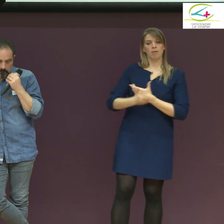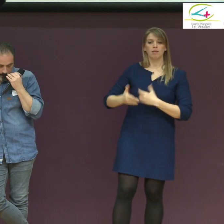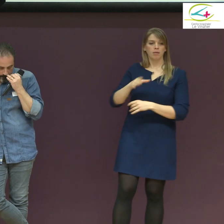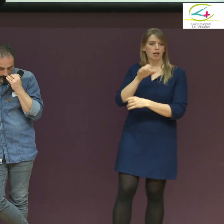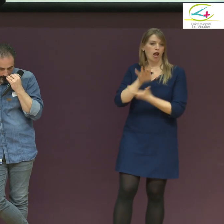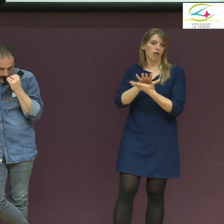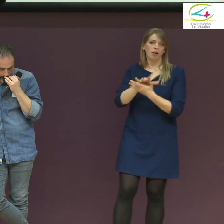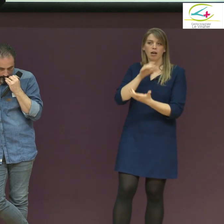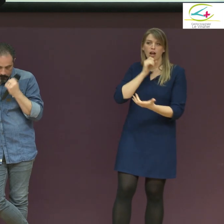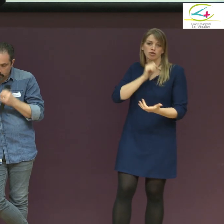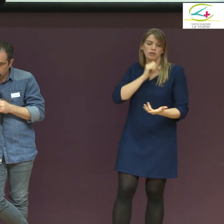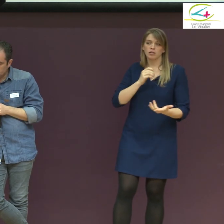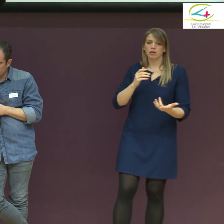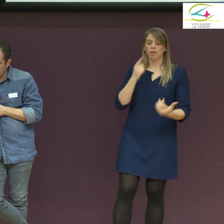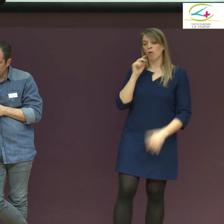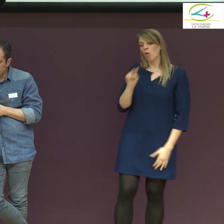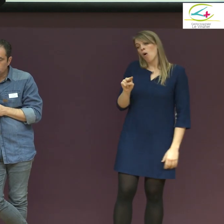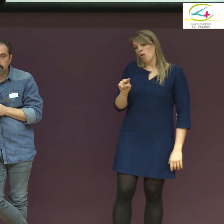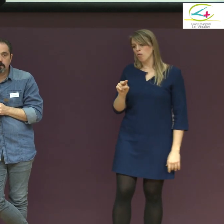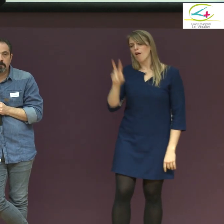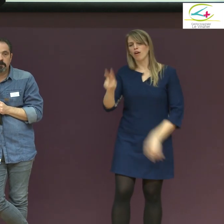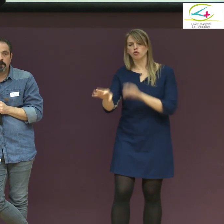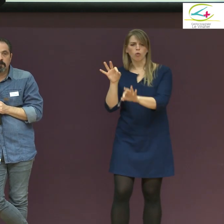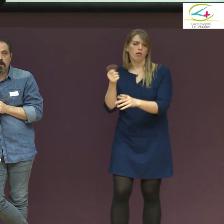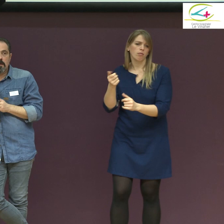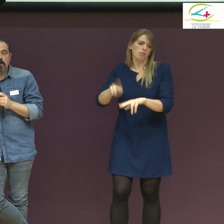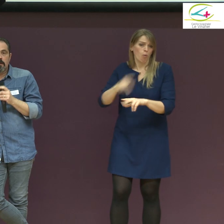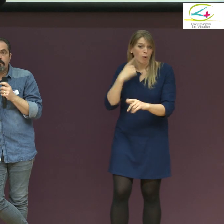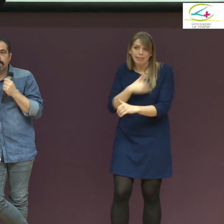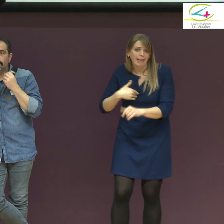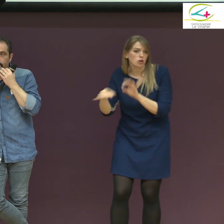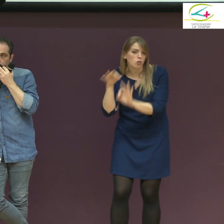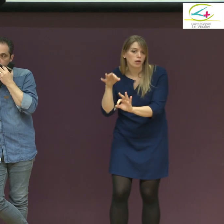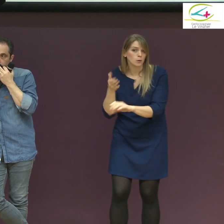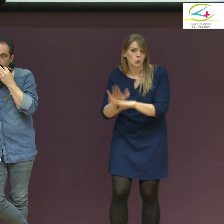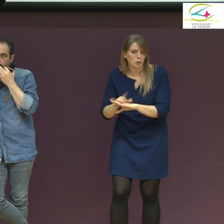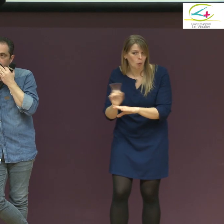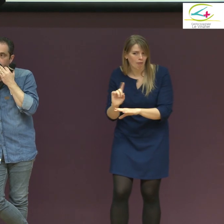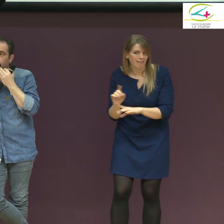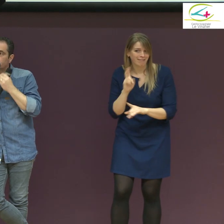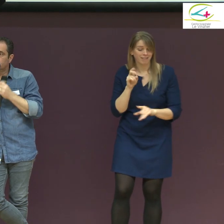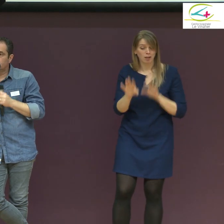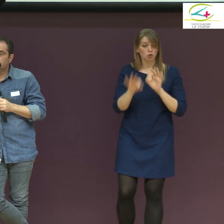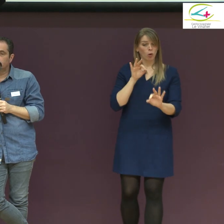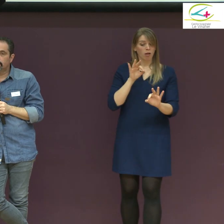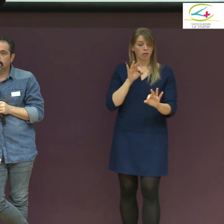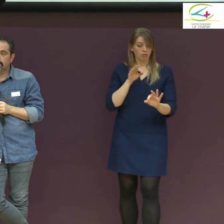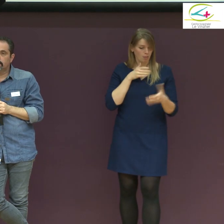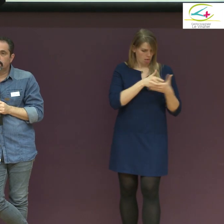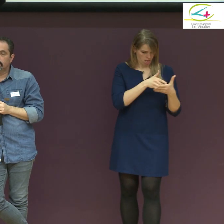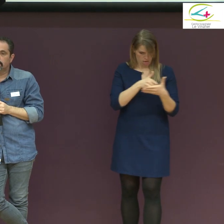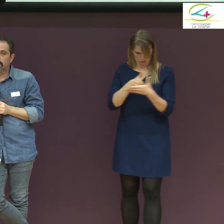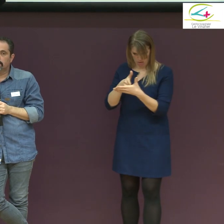mais pour eux c'est un vrai choix. Mais c'est ce qu'on disait tout à l'heure, c'est quand il n'y a pas d'autre solution, a priori que les gens ne voient